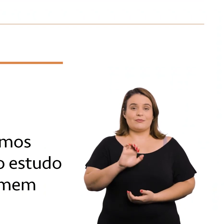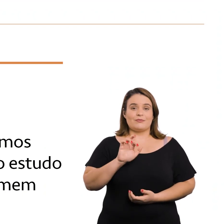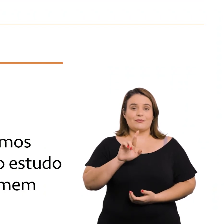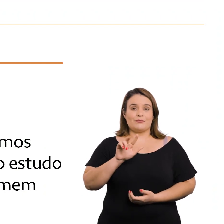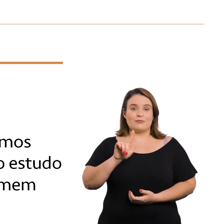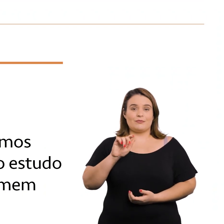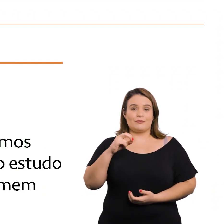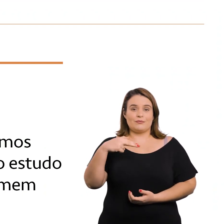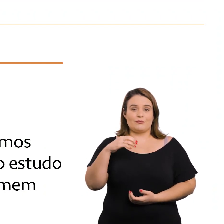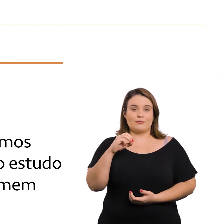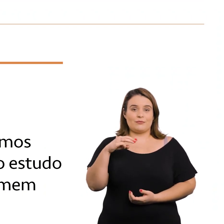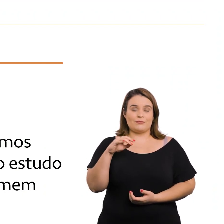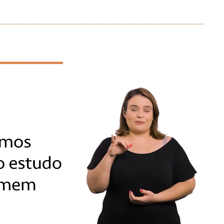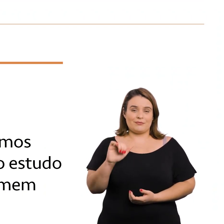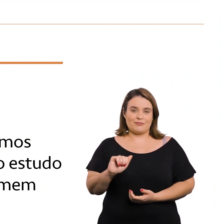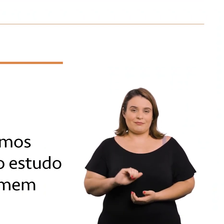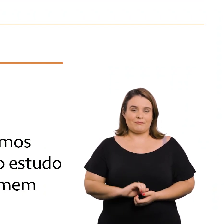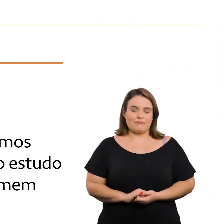Ergonomia.